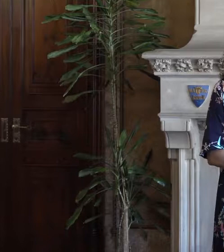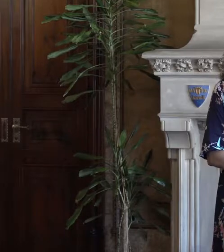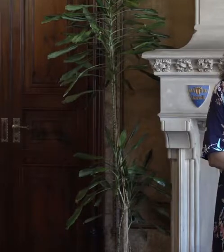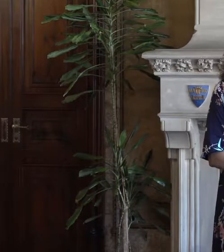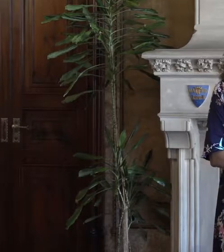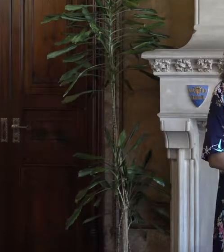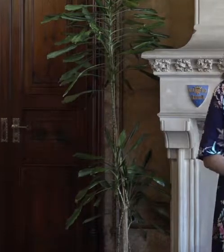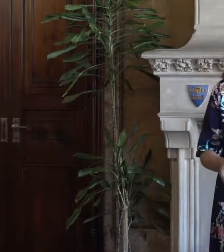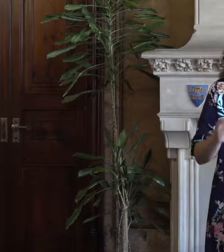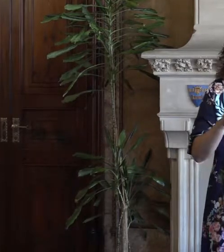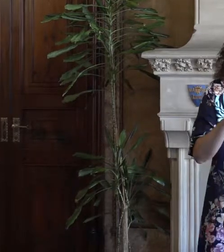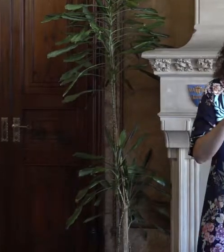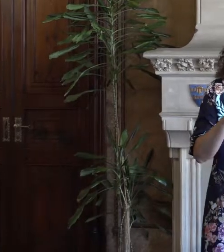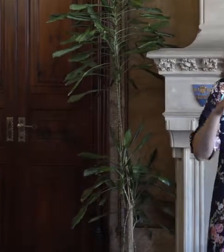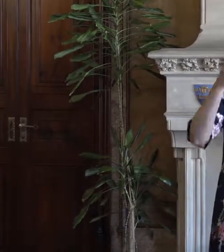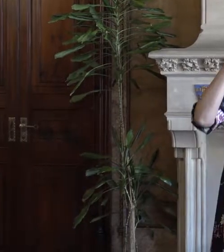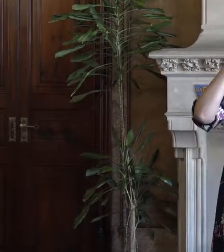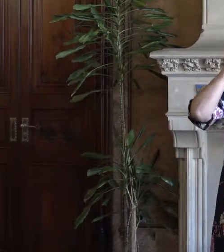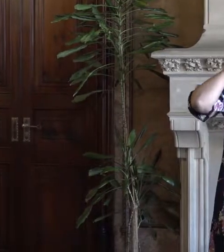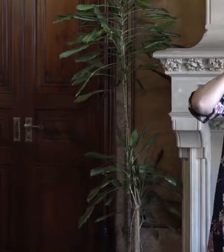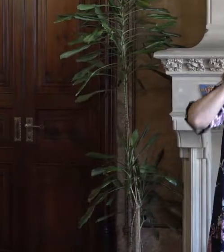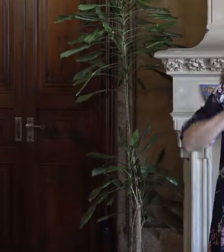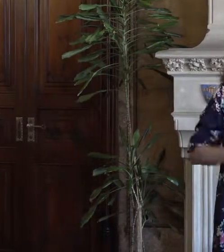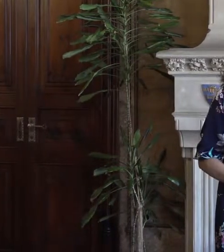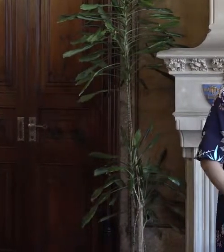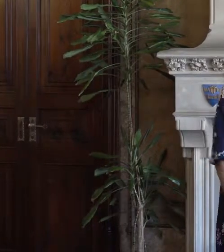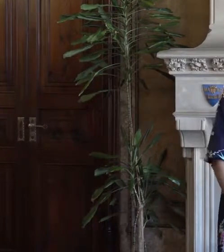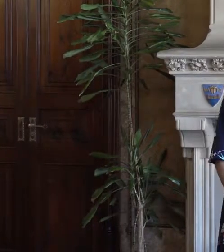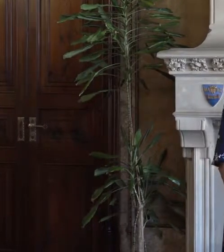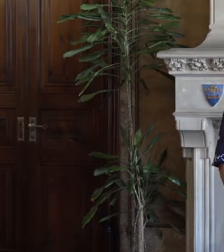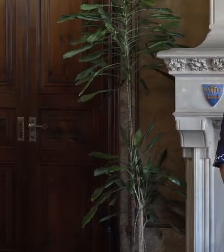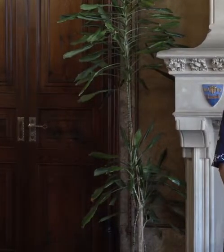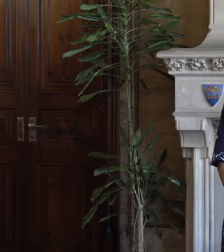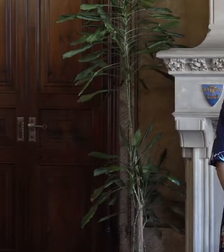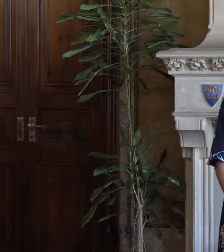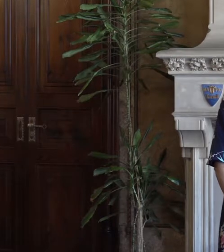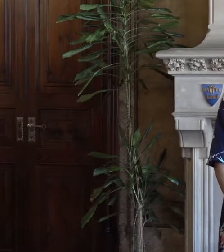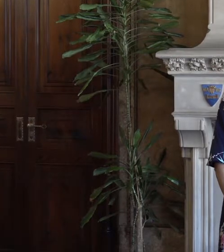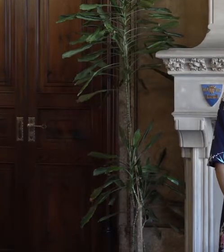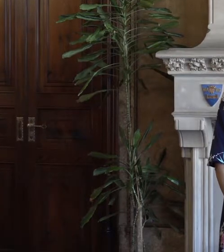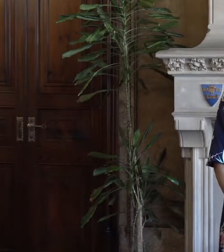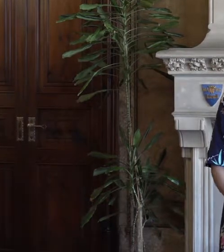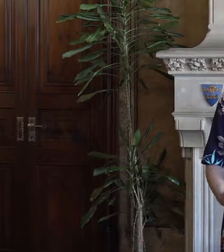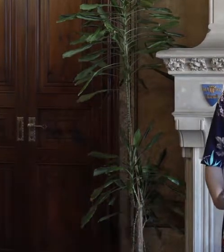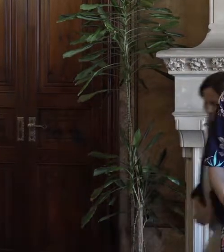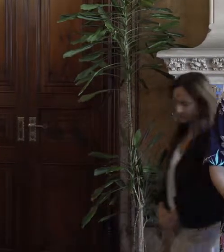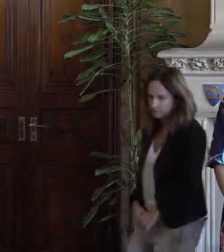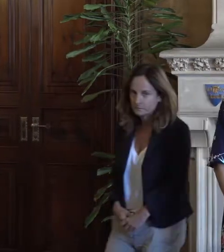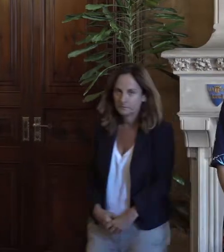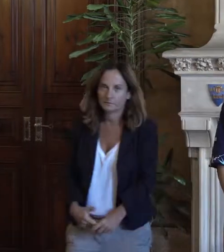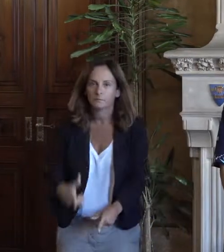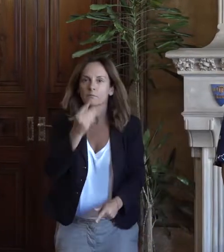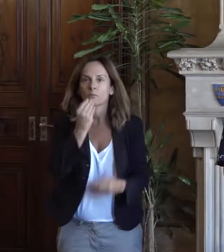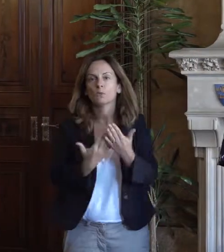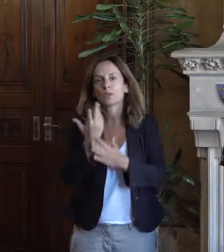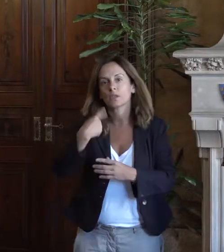Bueno, bon dia. Gràcies per ser aquí. Bueno, com veus, avui hem fet una primera trobada, es va la de Palma i jo mateixa,